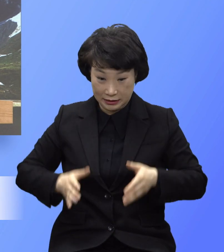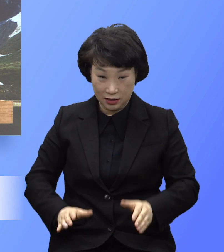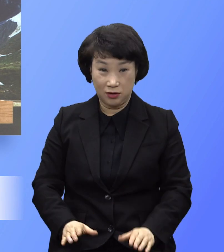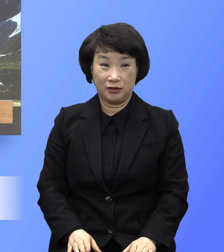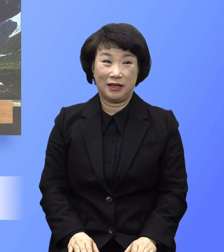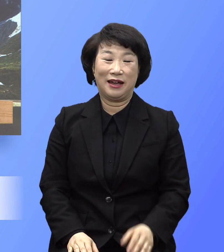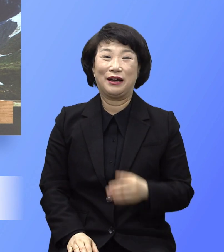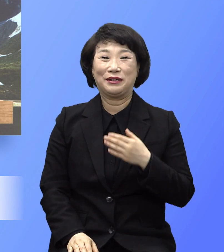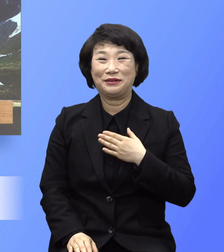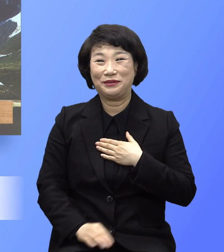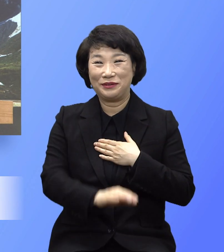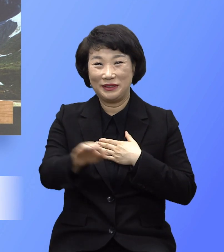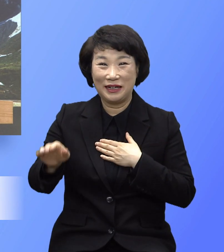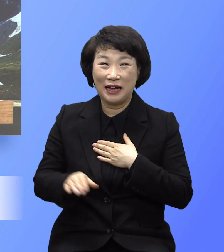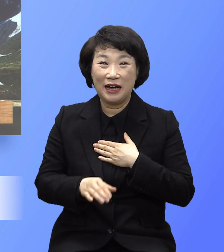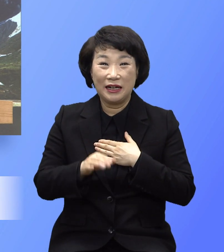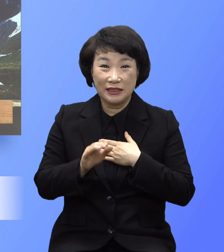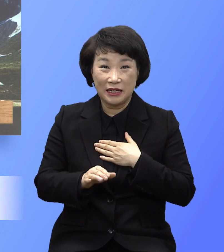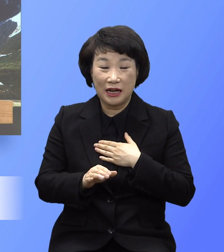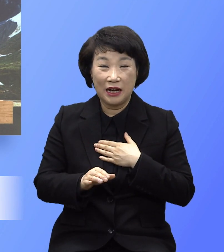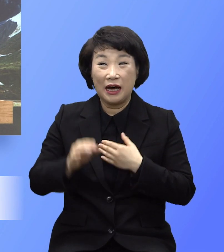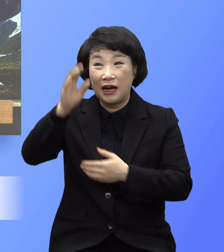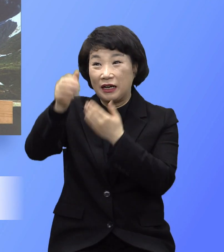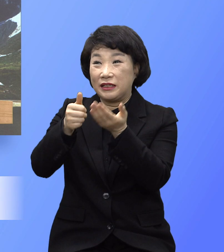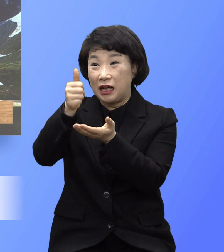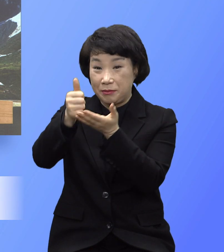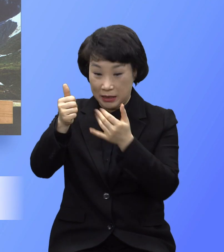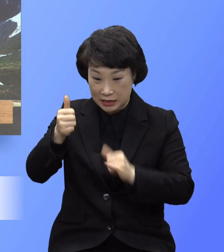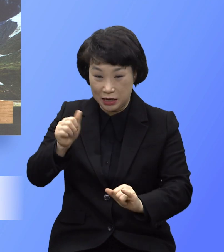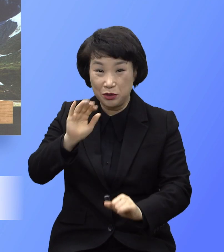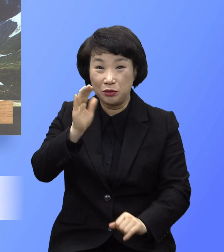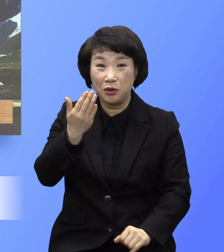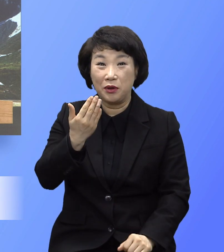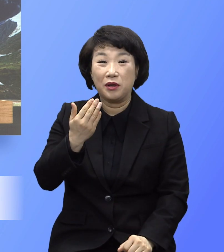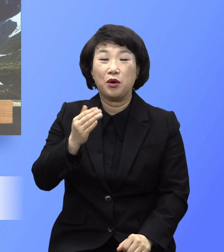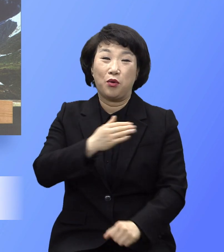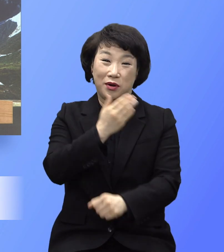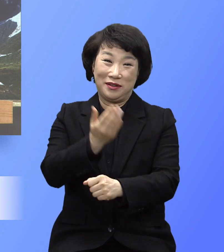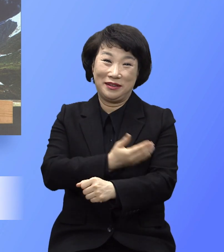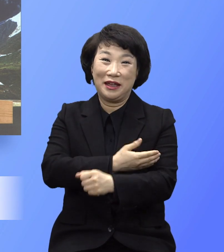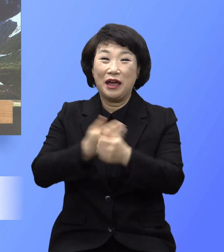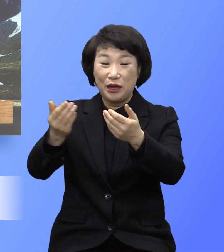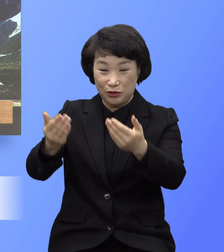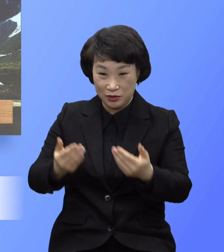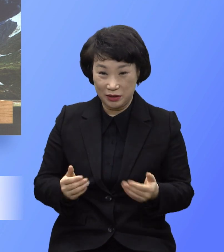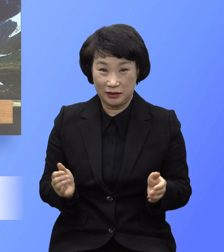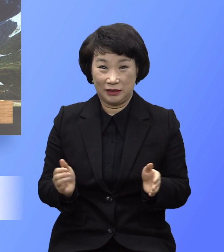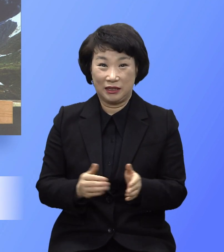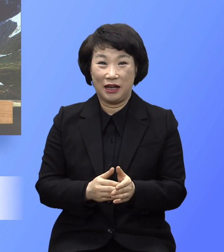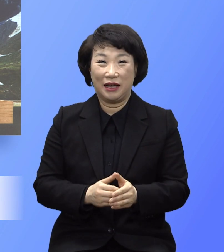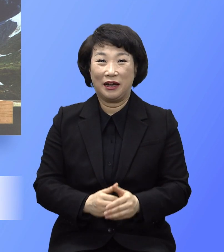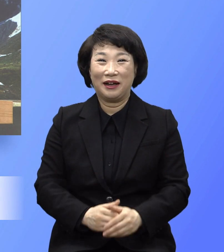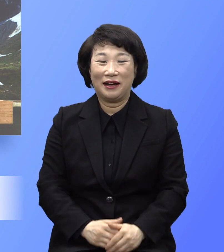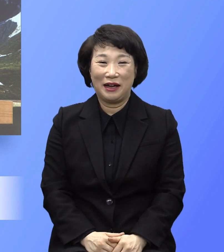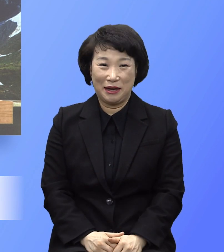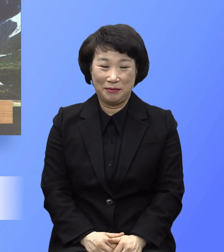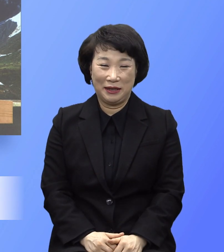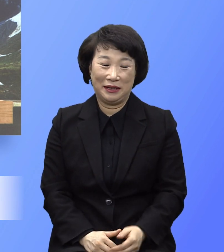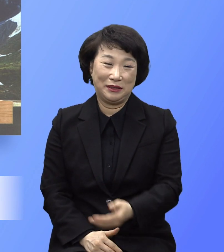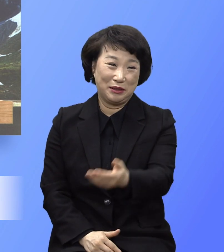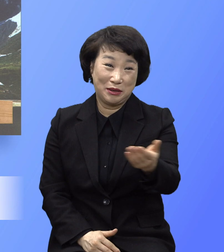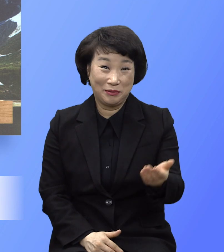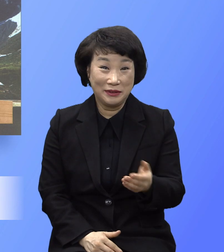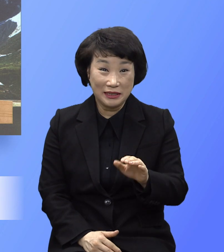거듭나서 피조물이 하나님의 자녀가 되는 권세를 주셨으니,